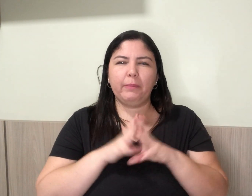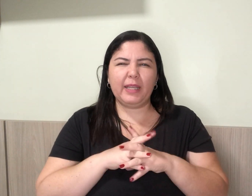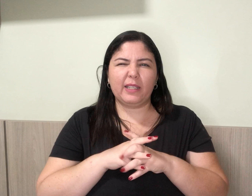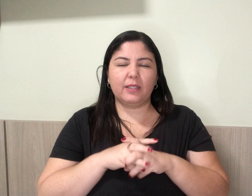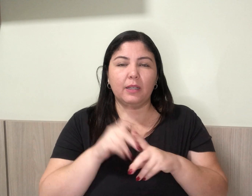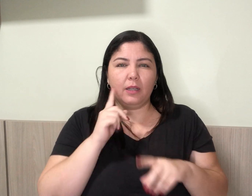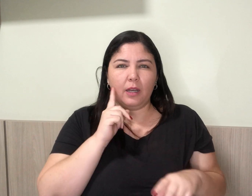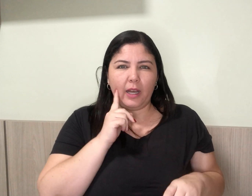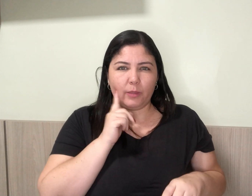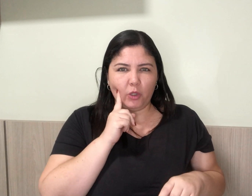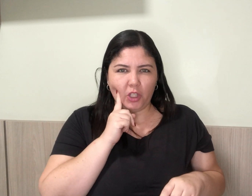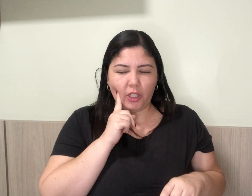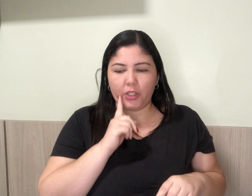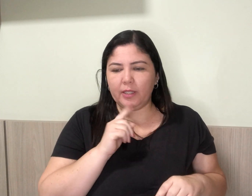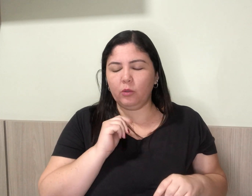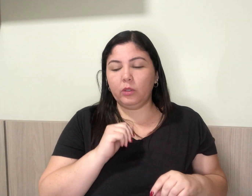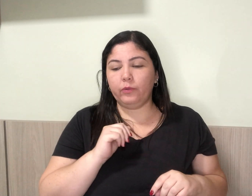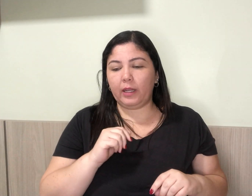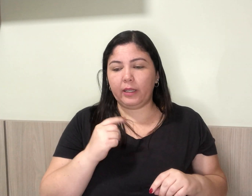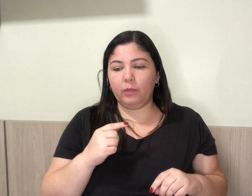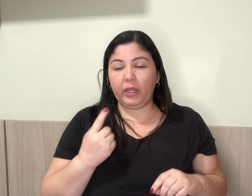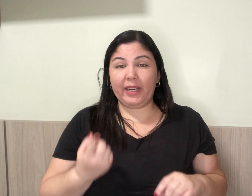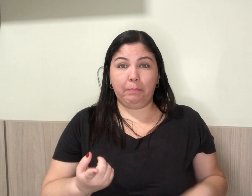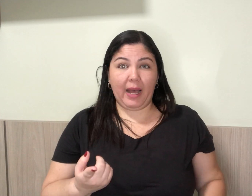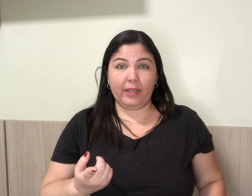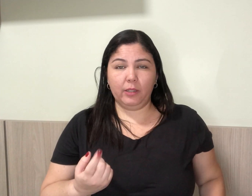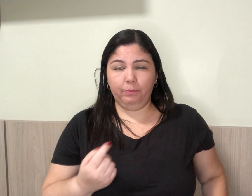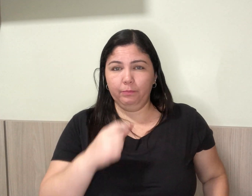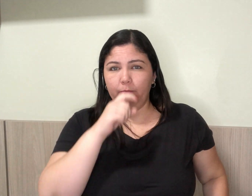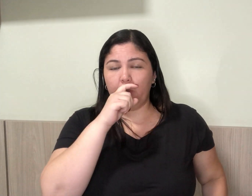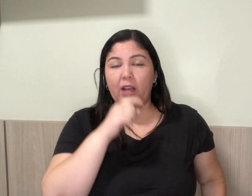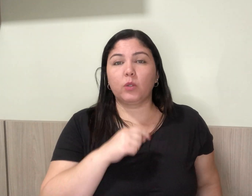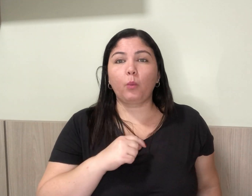comprimir as bochechas? Então, quando eu falo que aquela mulher é magra, eu faço